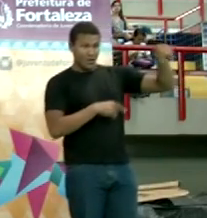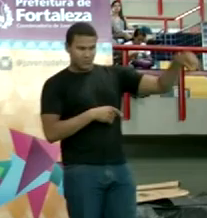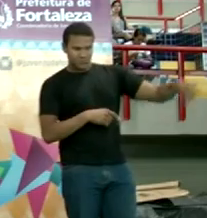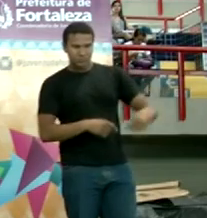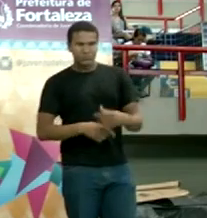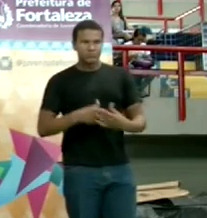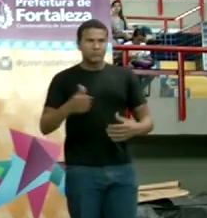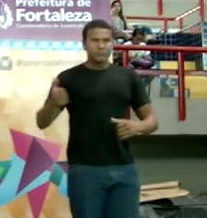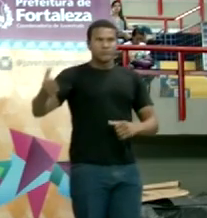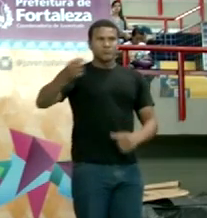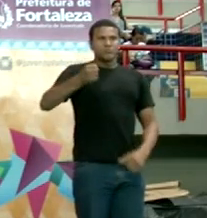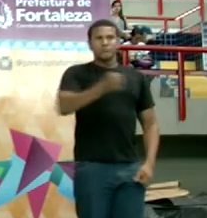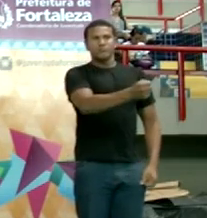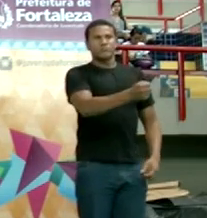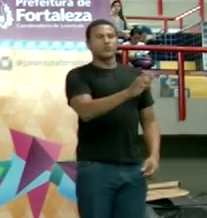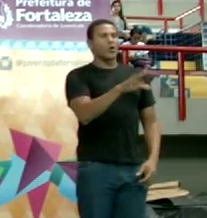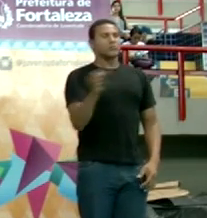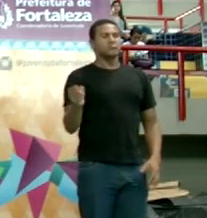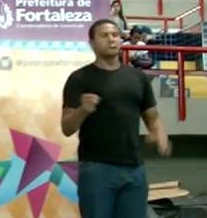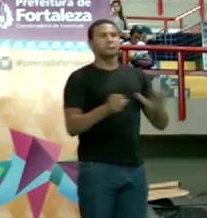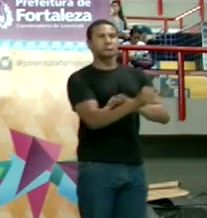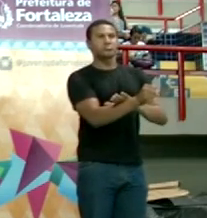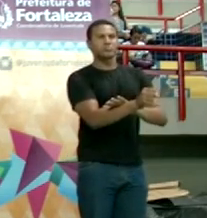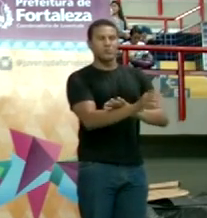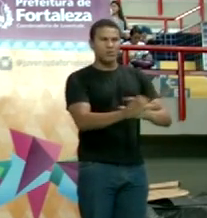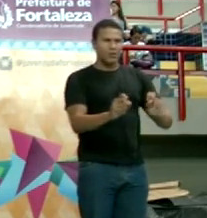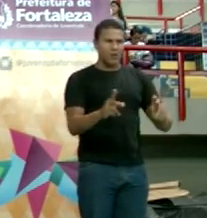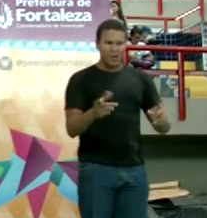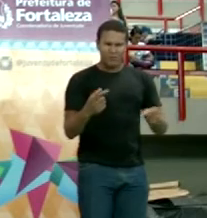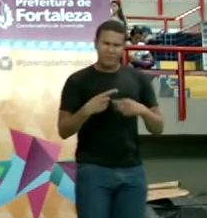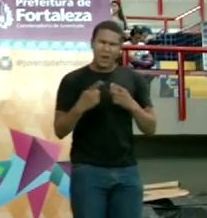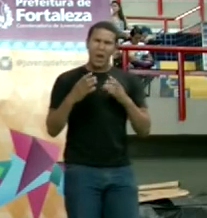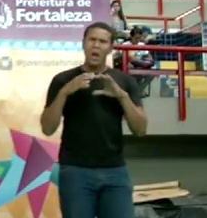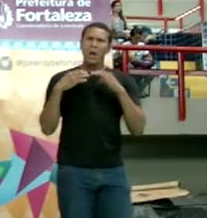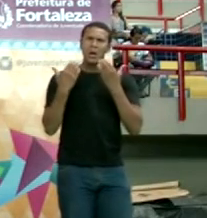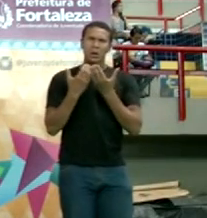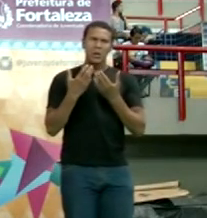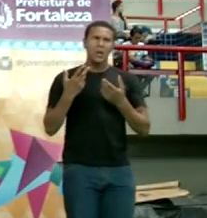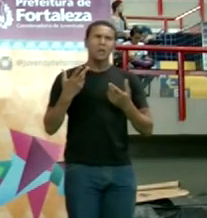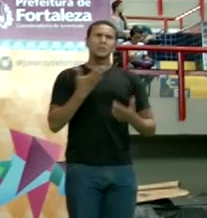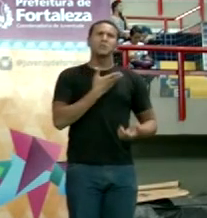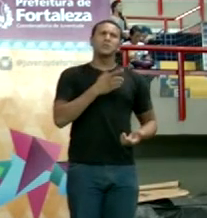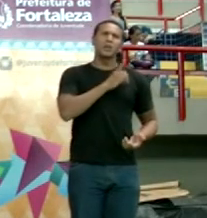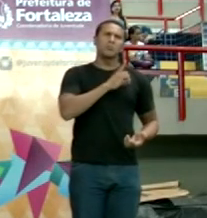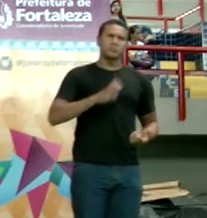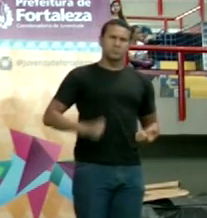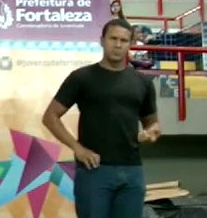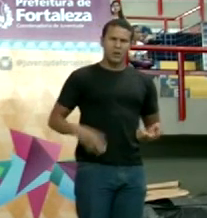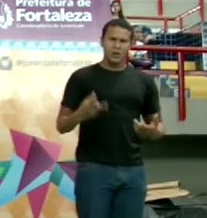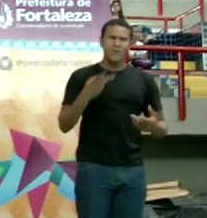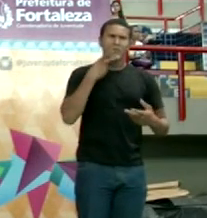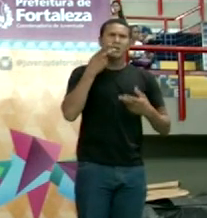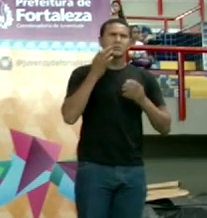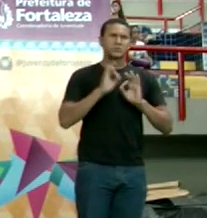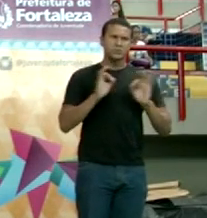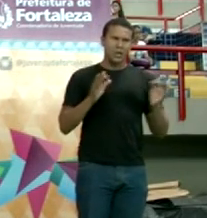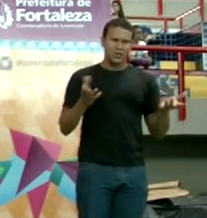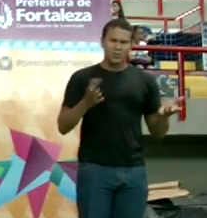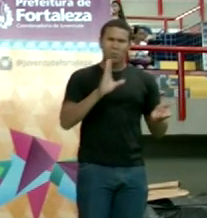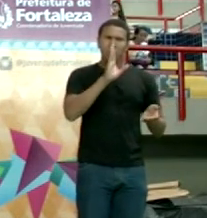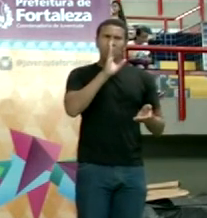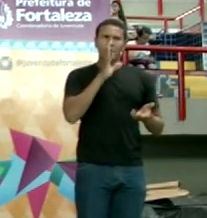E a Câmara não serve para nada. Os deputados não vão servir para nada. Servem através do voto censitário, em